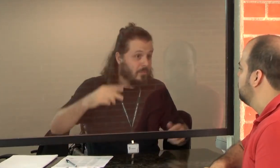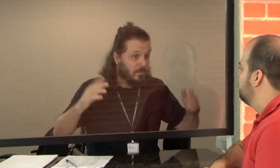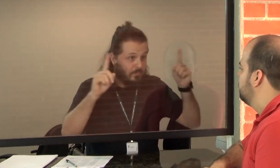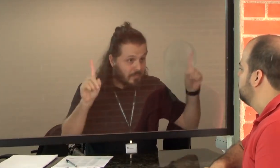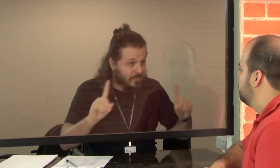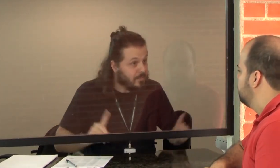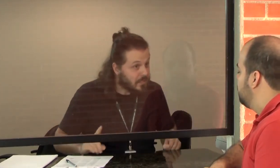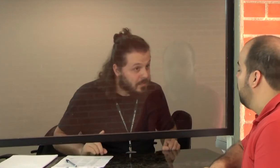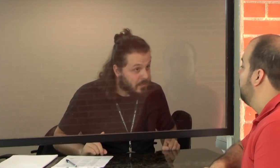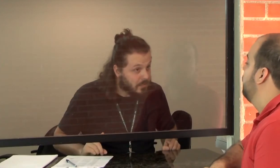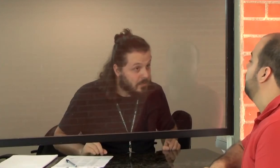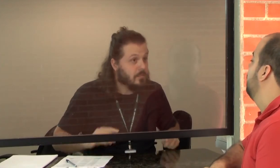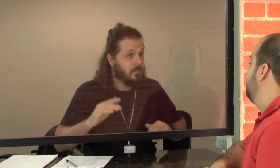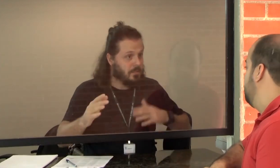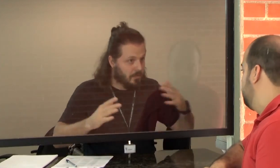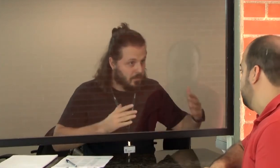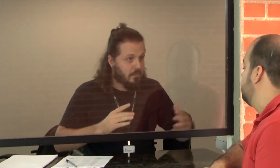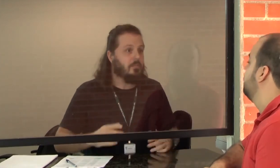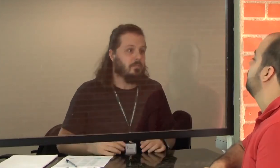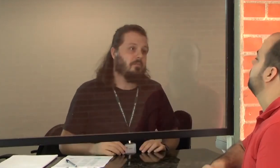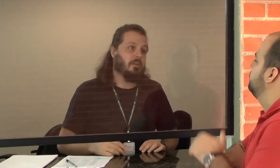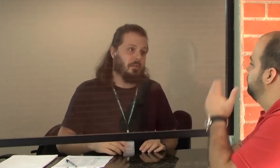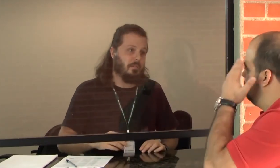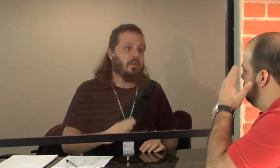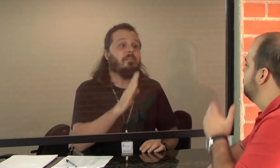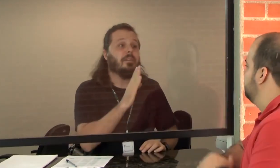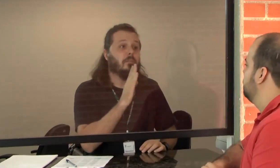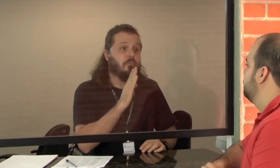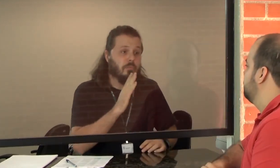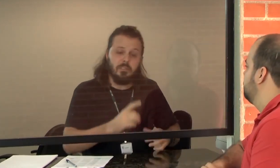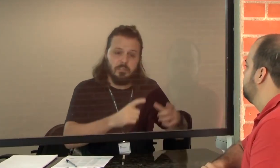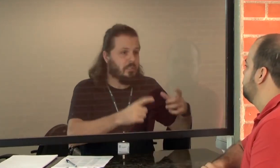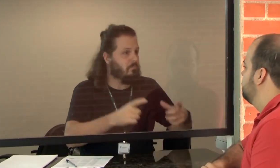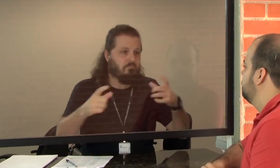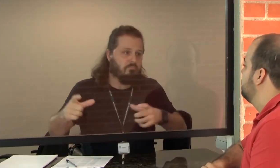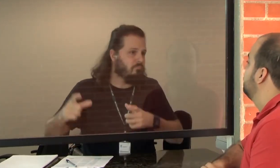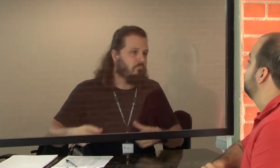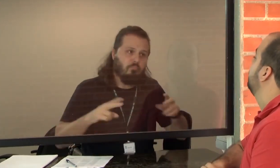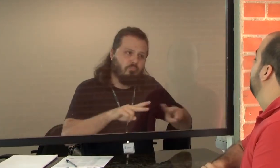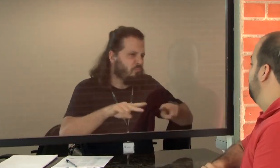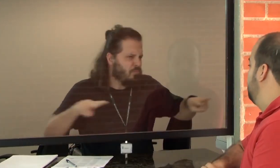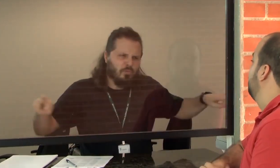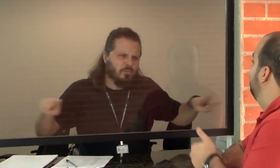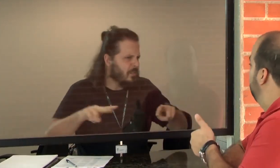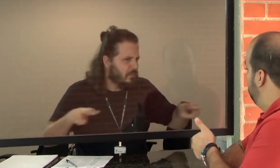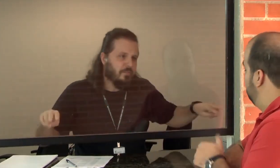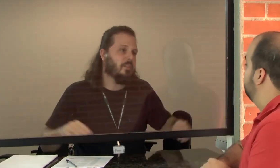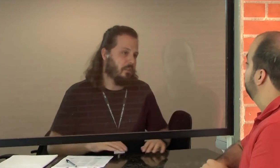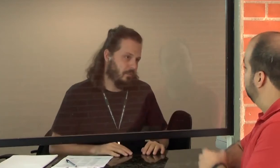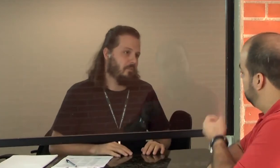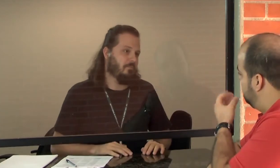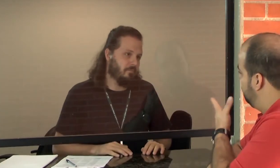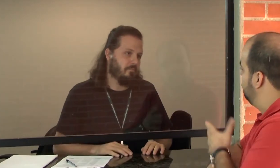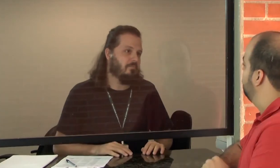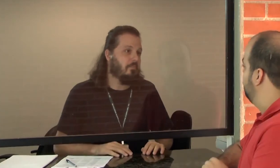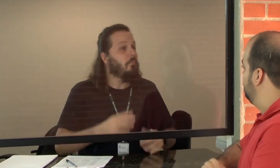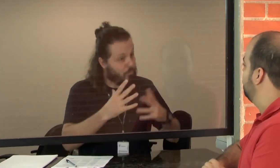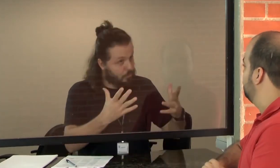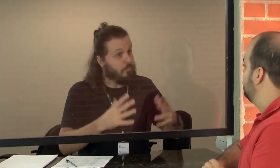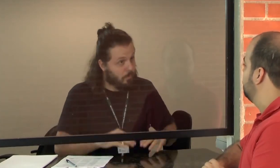conhecer espaços diferentes. Vários espaços. Entendi. Tudo